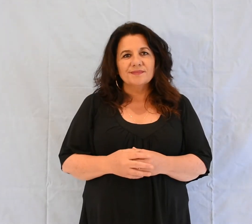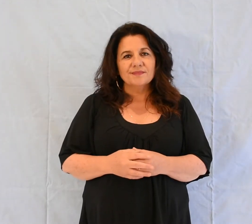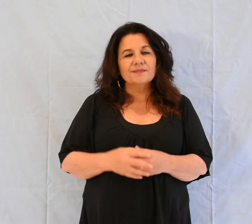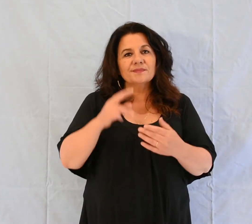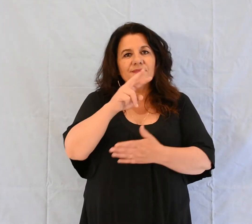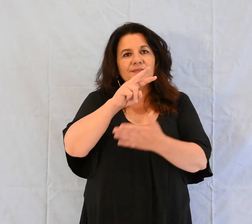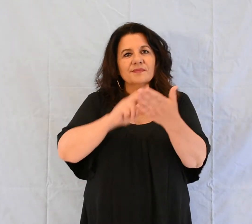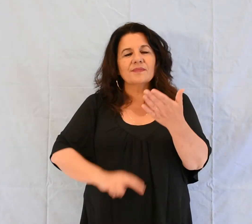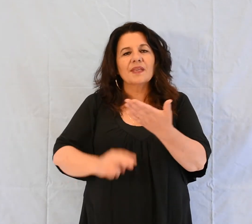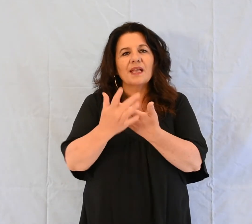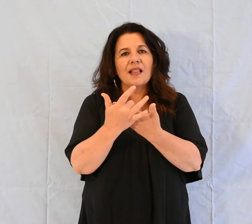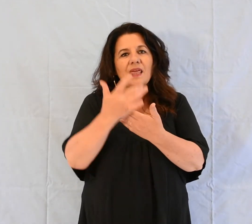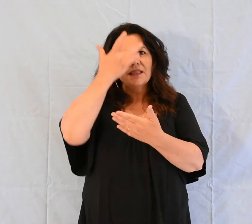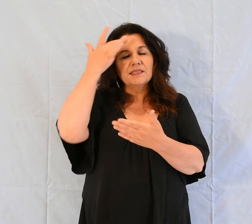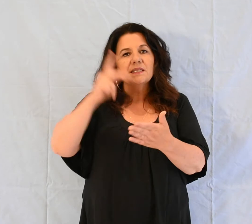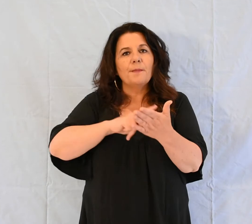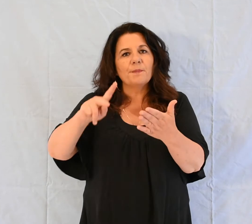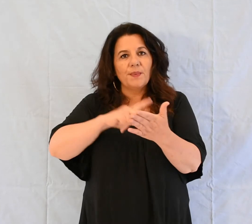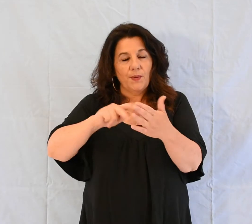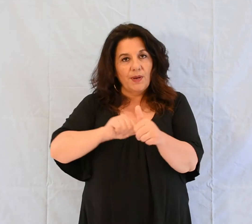Lecture de la lettre de Saint Paul apôtre aux Éphésiens.